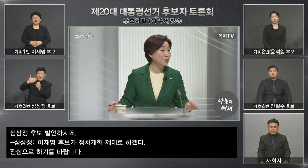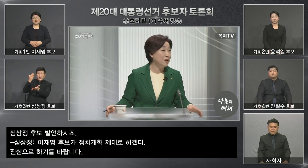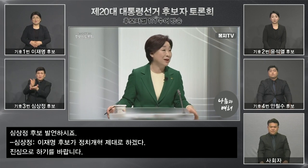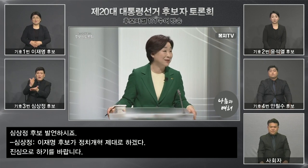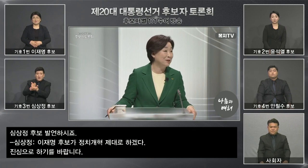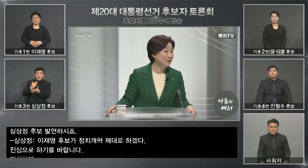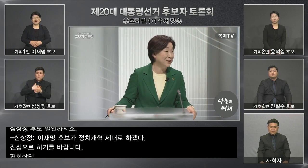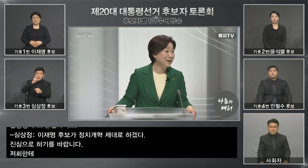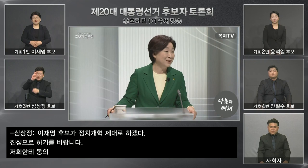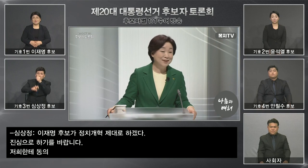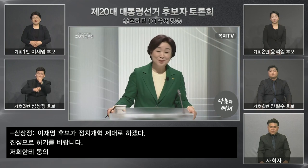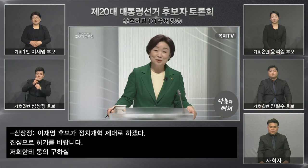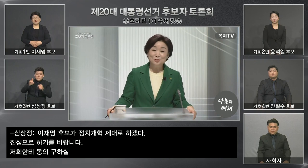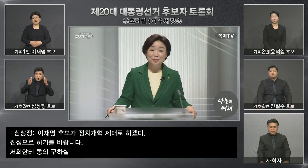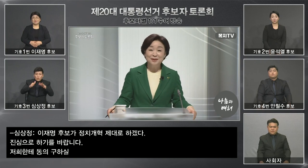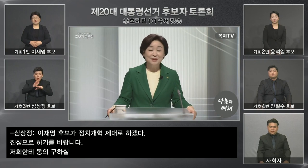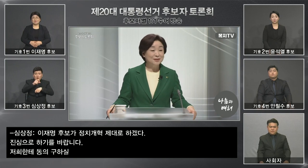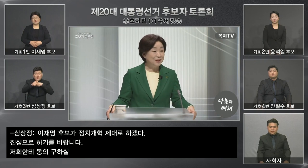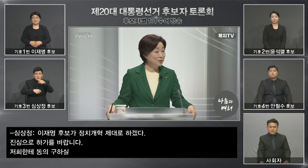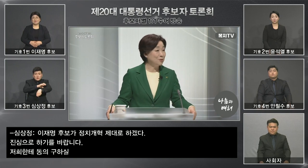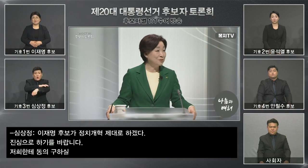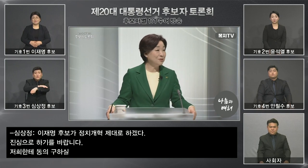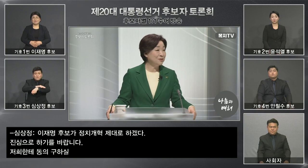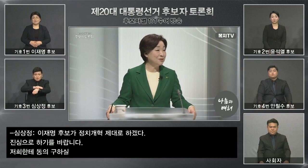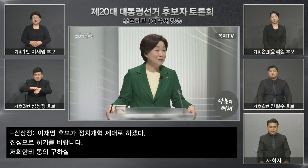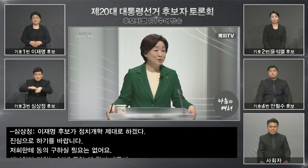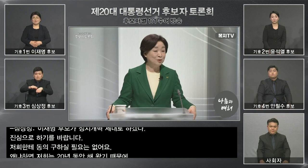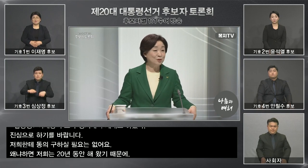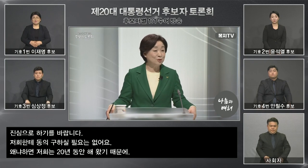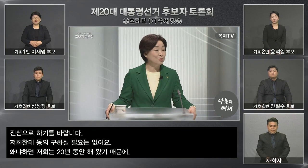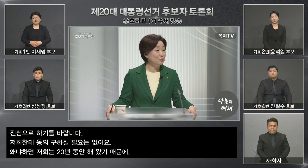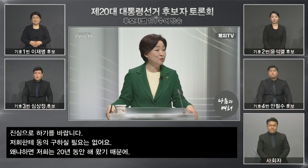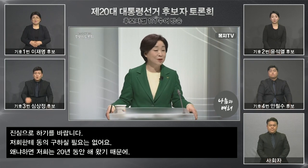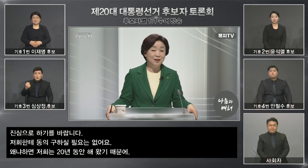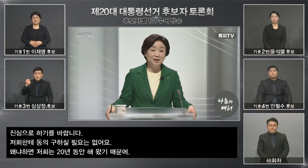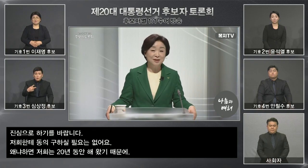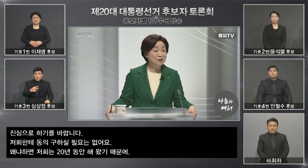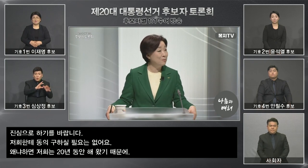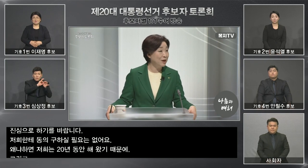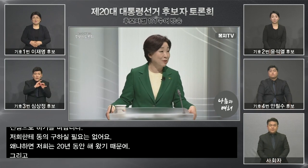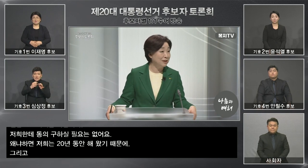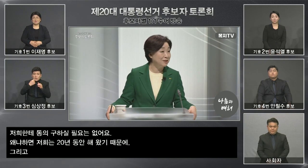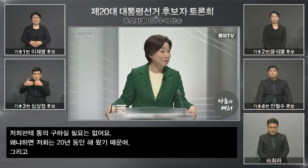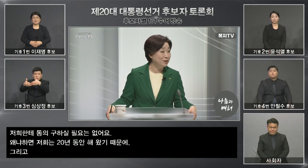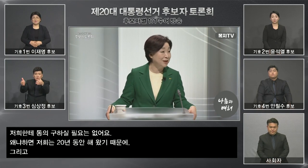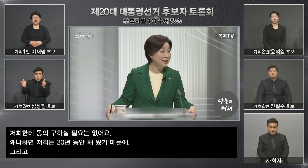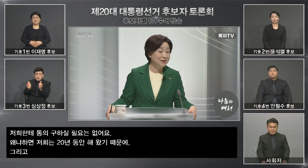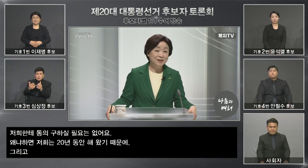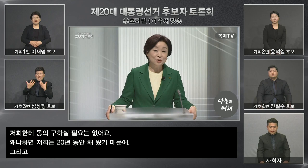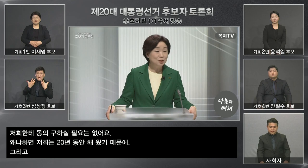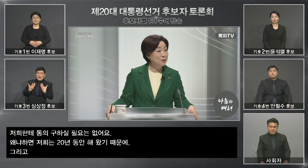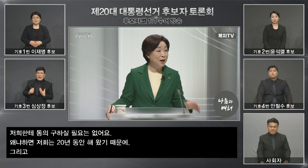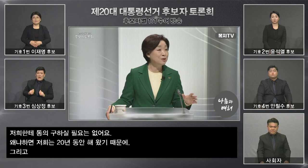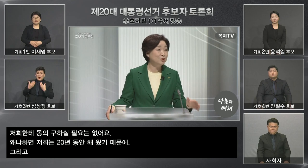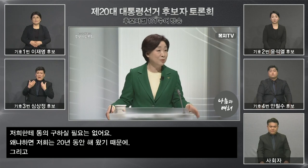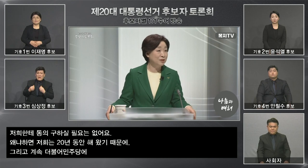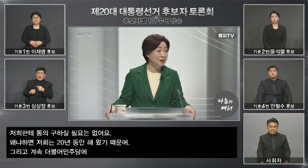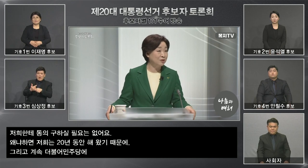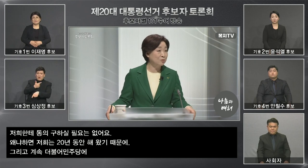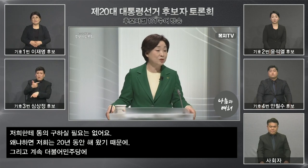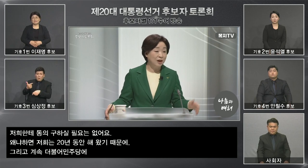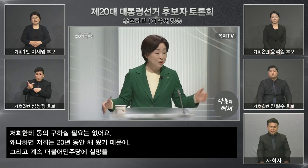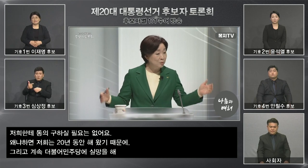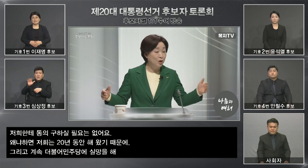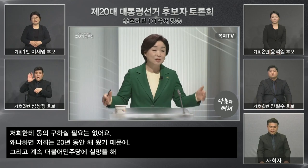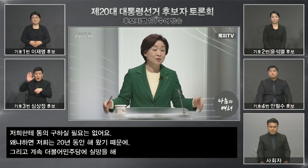20년 동안 해왔기 때문에 그리고 계속 더불어민주당의 실망이 왔기 때문에 열심히 하시면